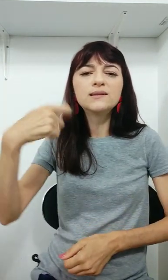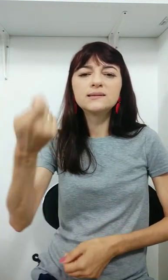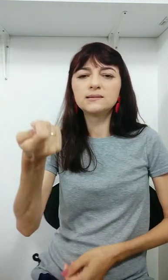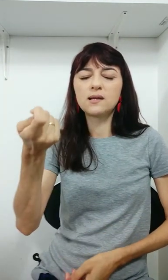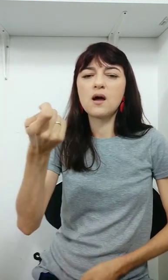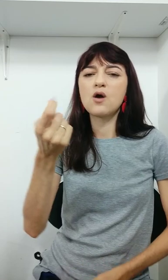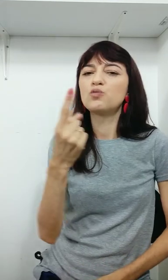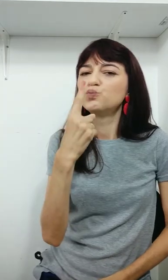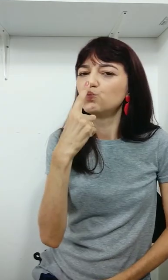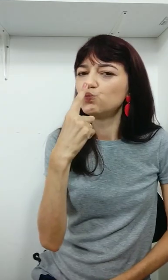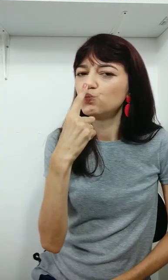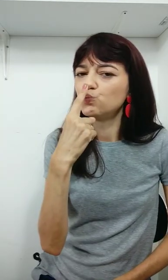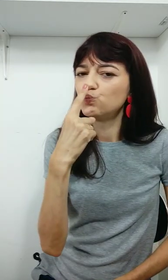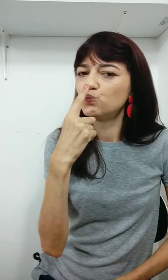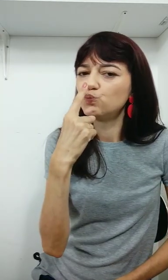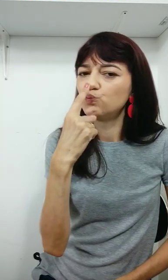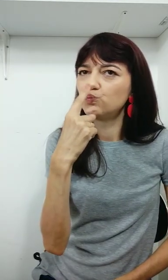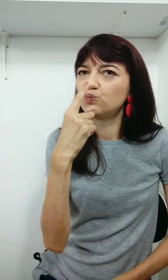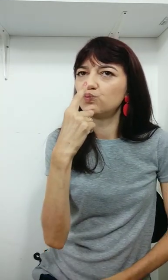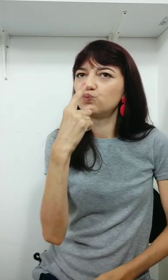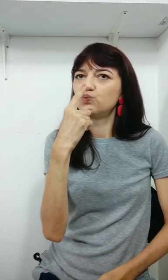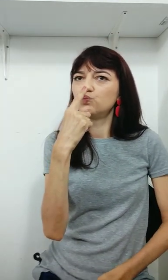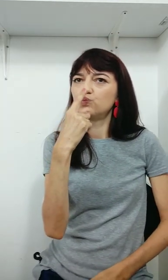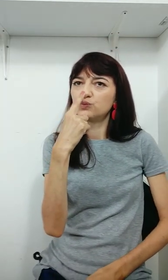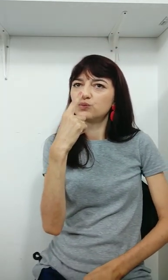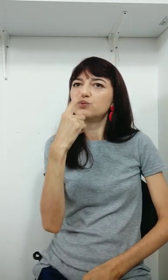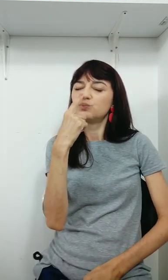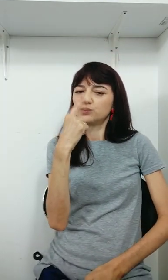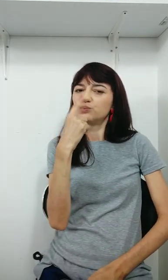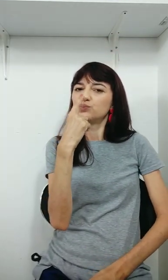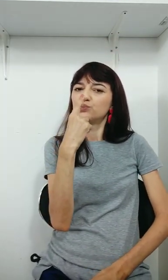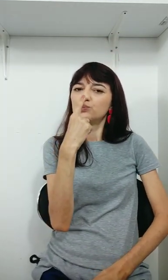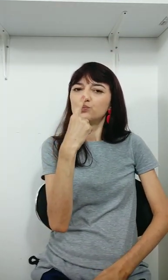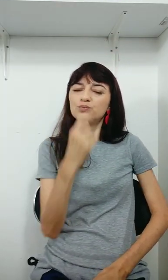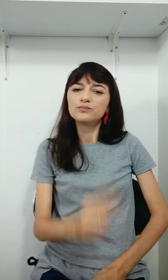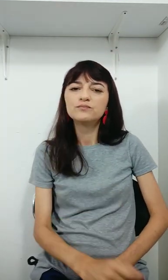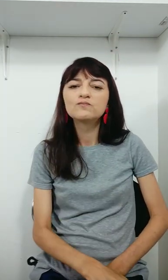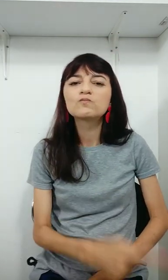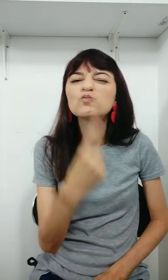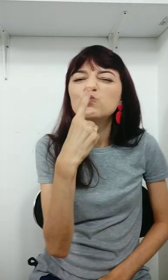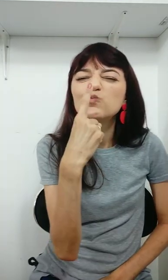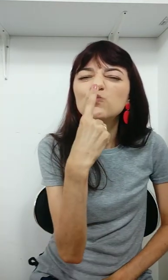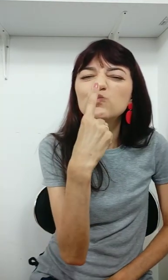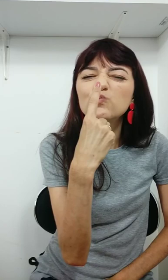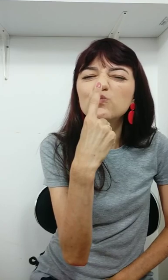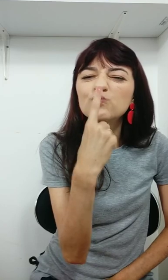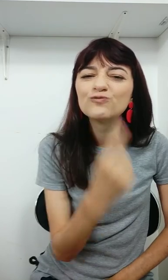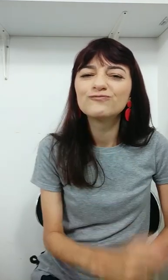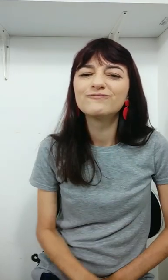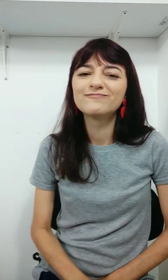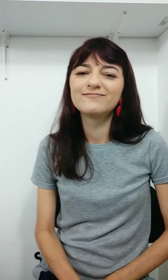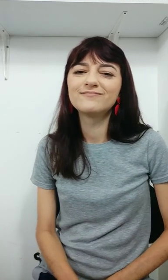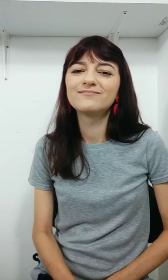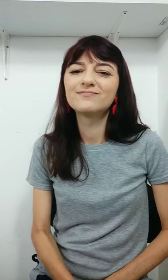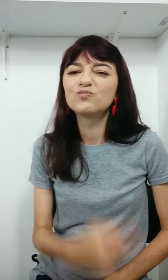A Mayara, né? Acho que ela pediu de novo esse sinal aqui. Esse sinal é um sinal de intimidade, né? Como se tivesse ali, sabe aquele